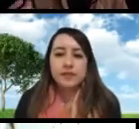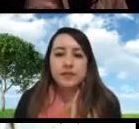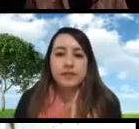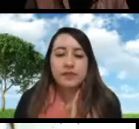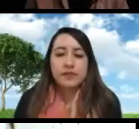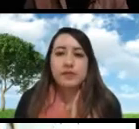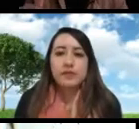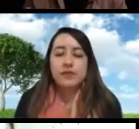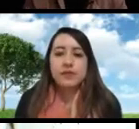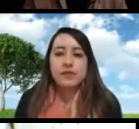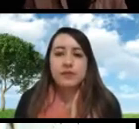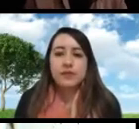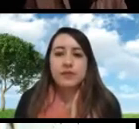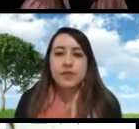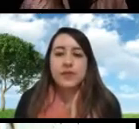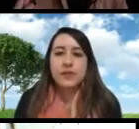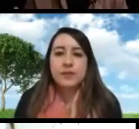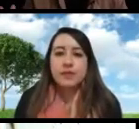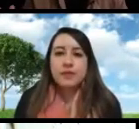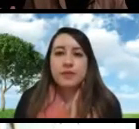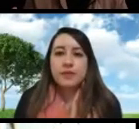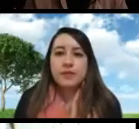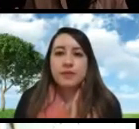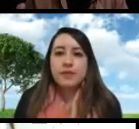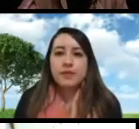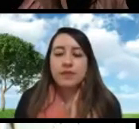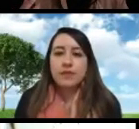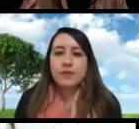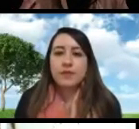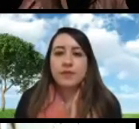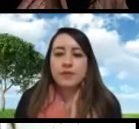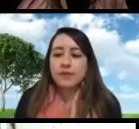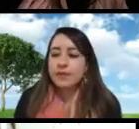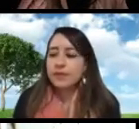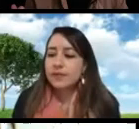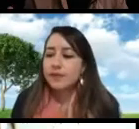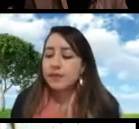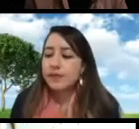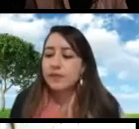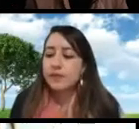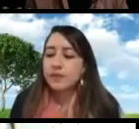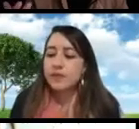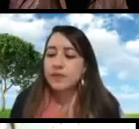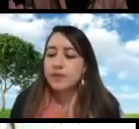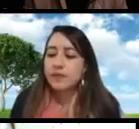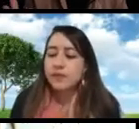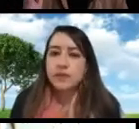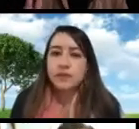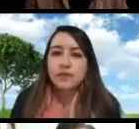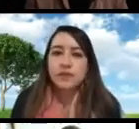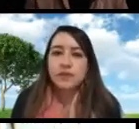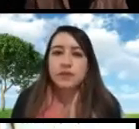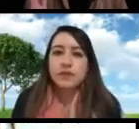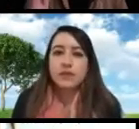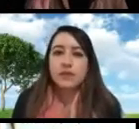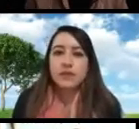importante para contestar todas las preguntas del primer nivel. Por favor, pongan mucha atención y